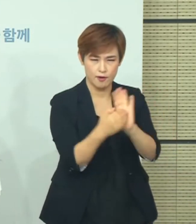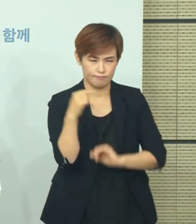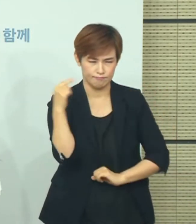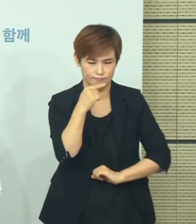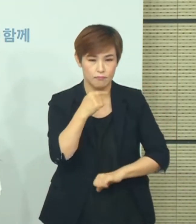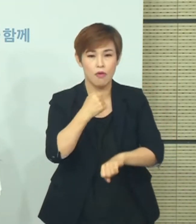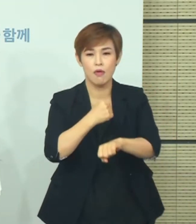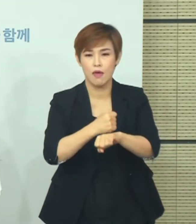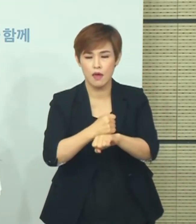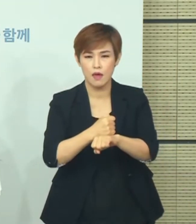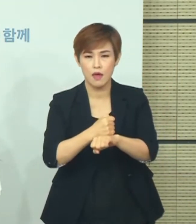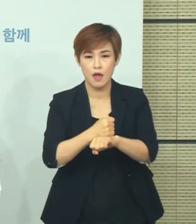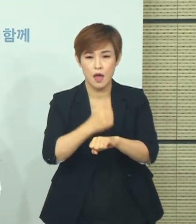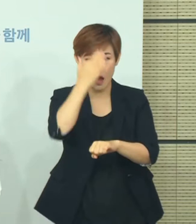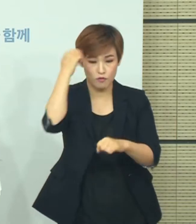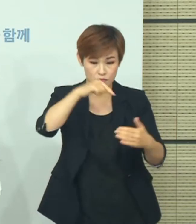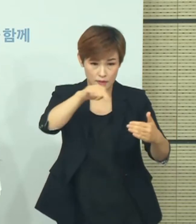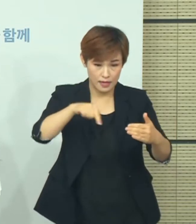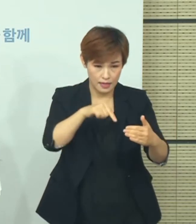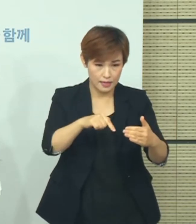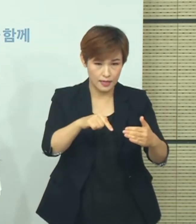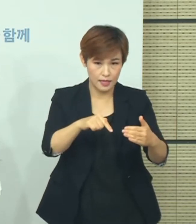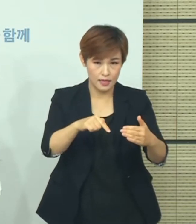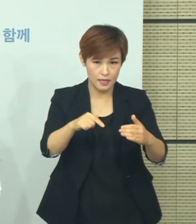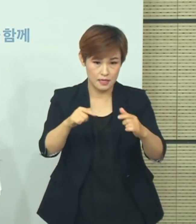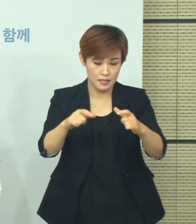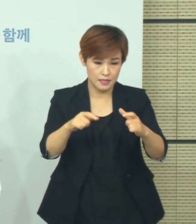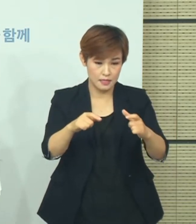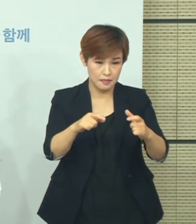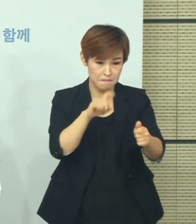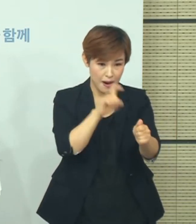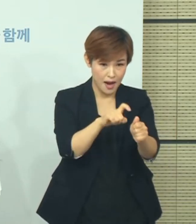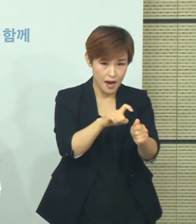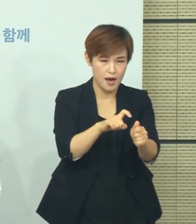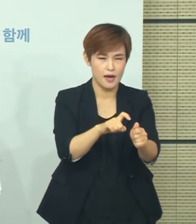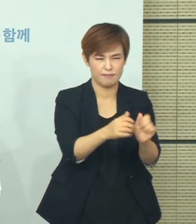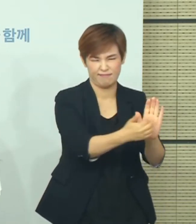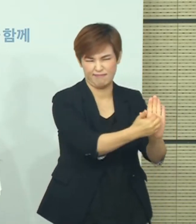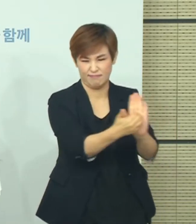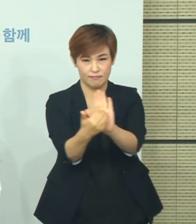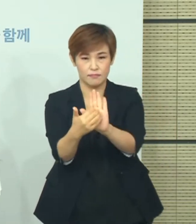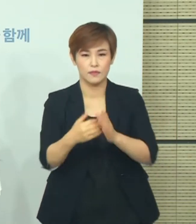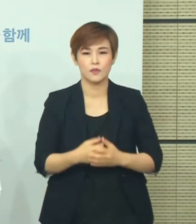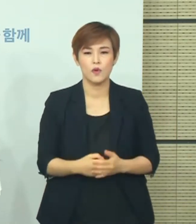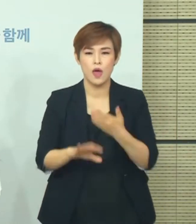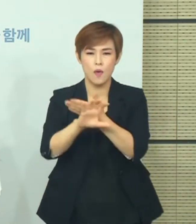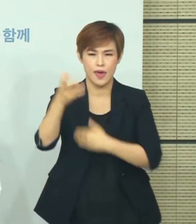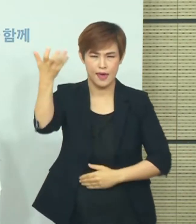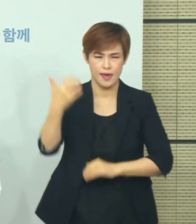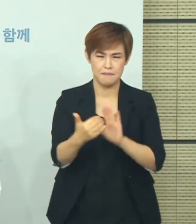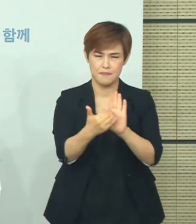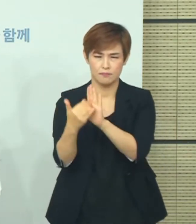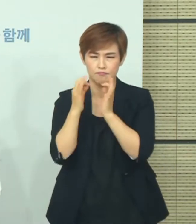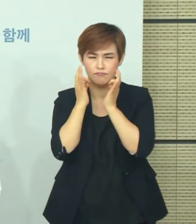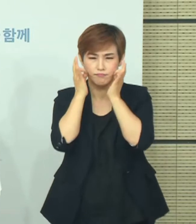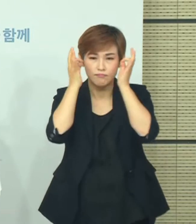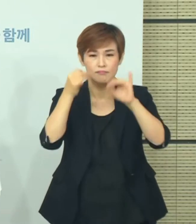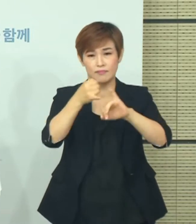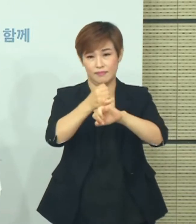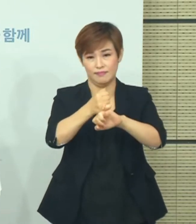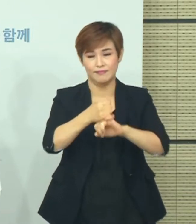강화하여 국내 환자 발생을 억제하고 해외 유입을 차단하는 데 모든 노력을 다할